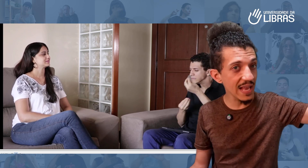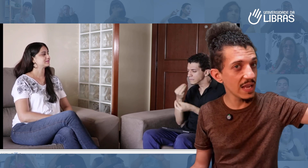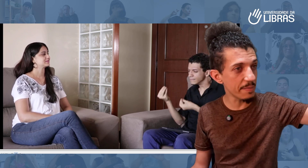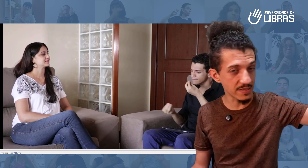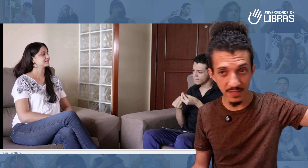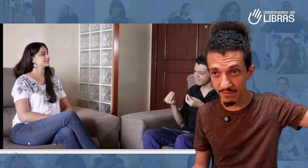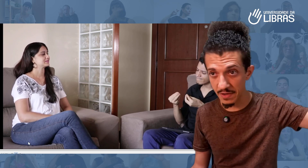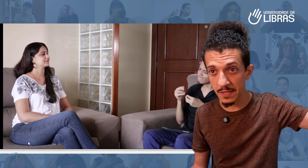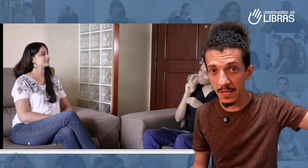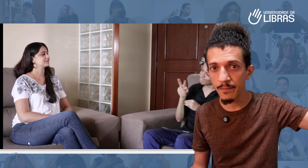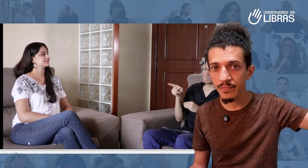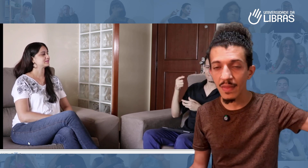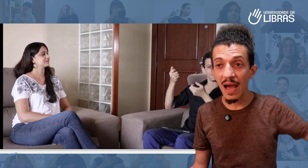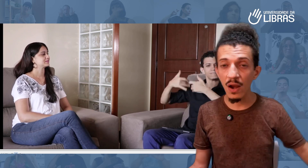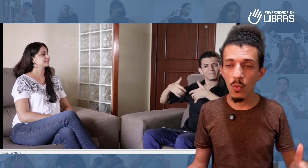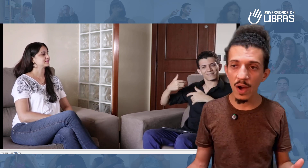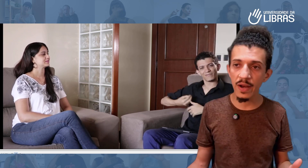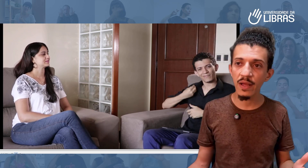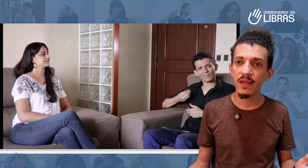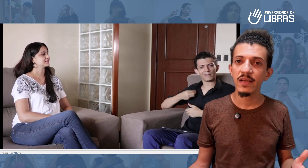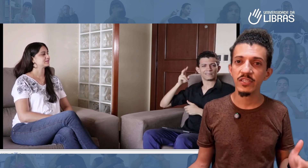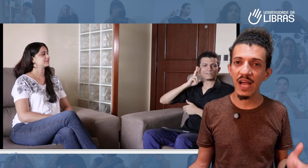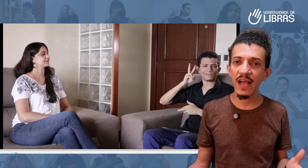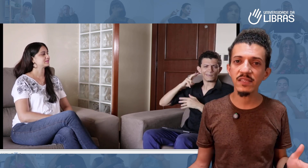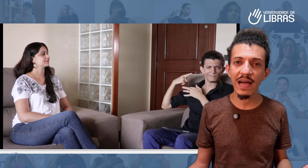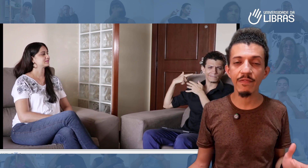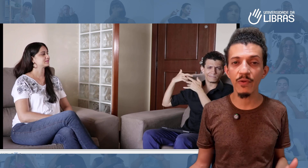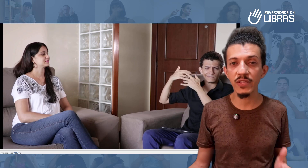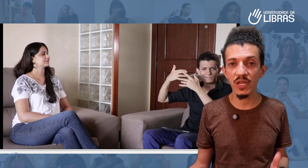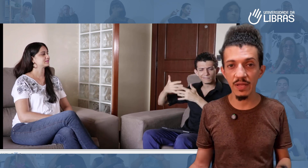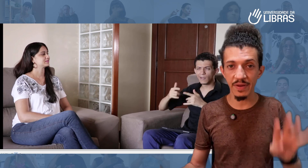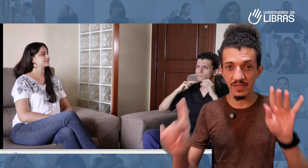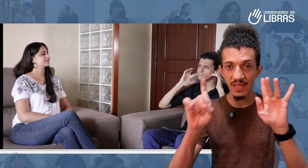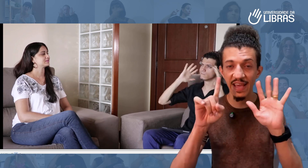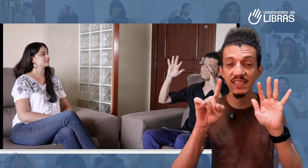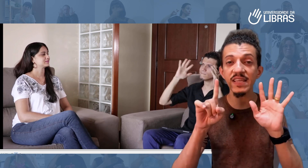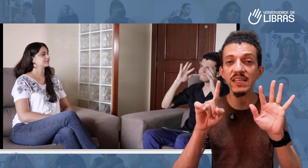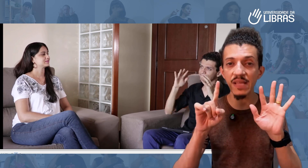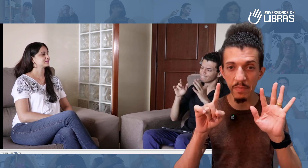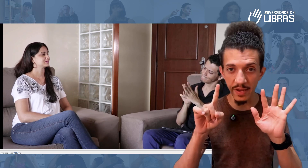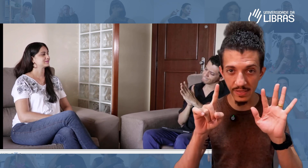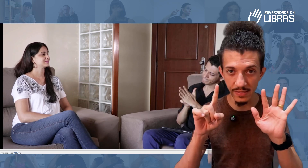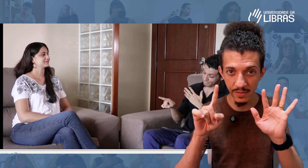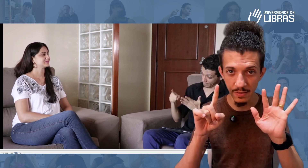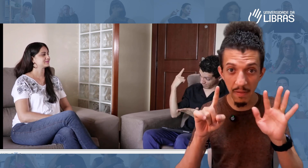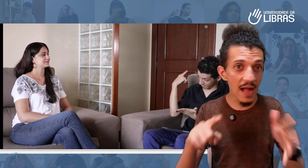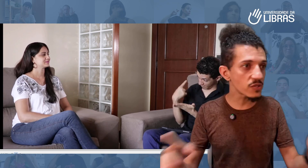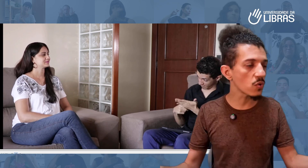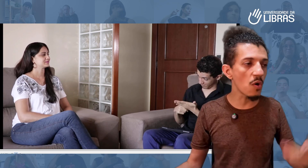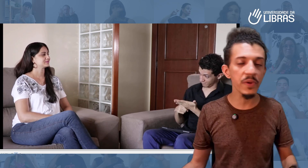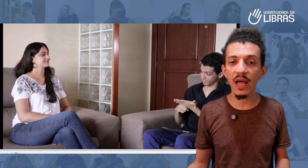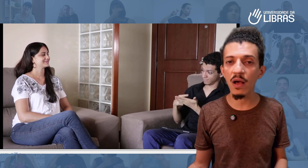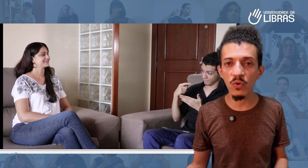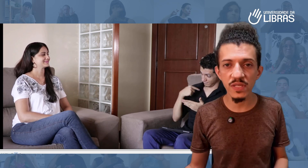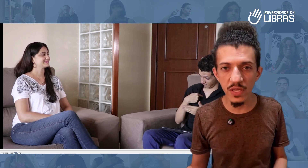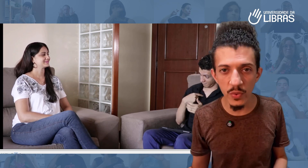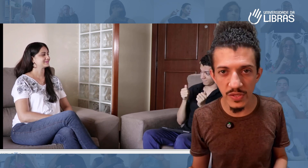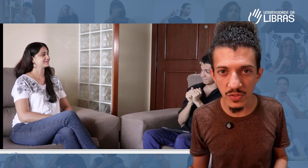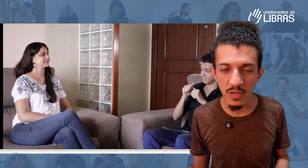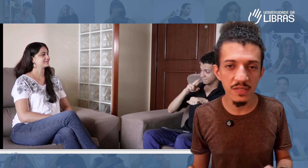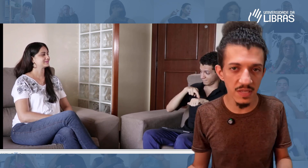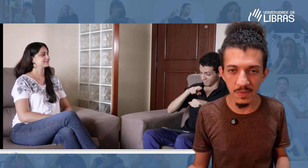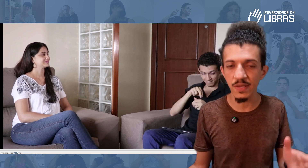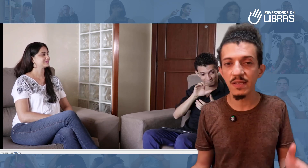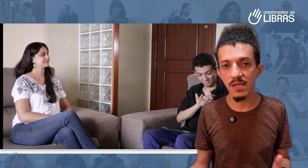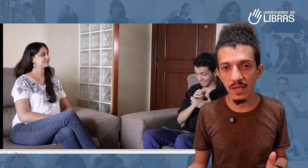ela em Libras, você está vendo aqui, a Luana já estava fluente em Libras, em 6 semanas. Madison, como que ela conseguiu